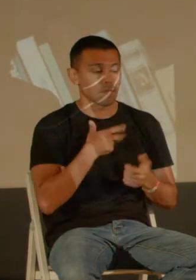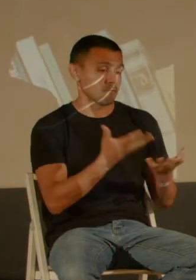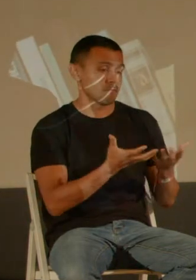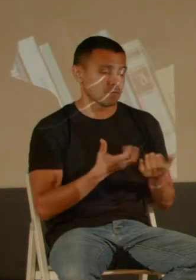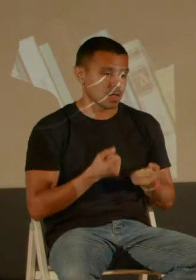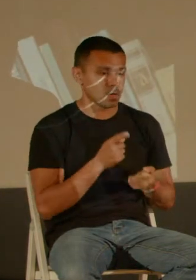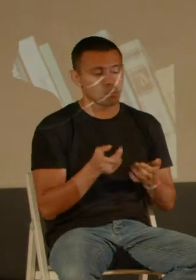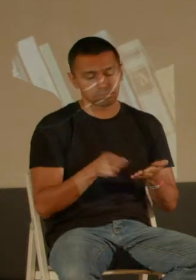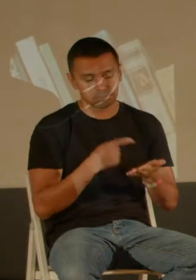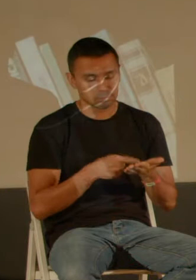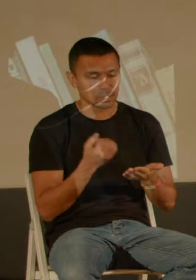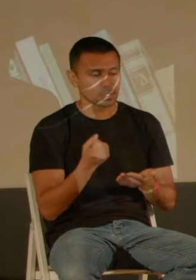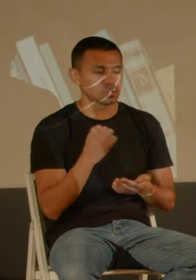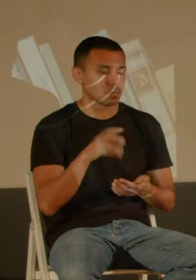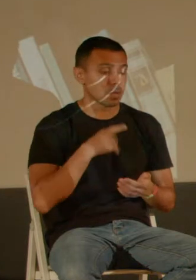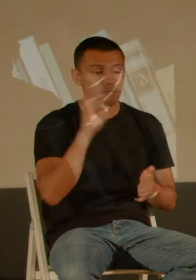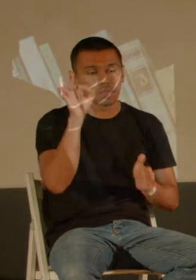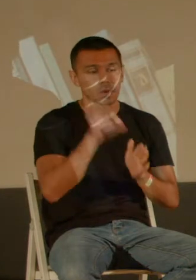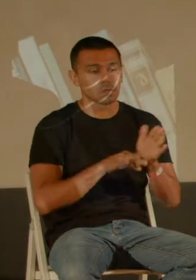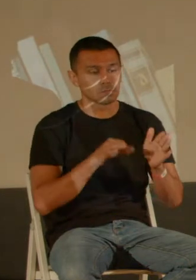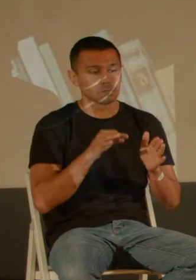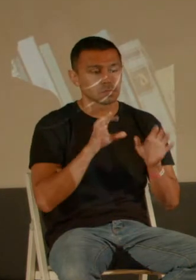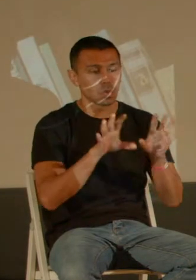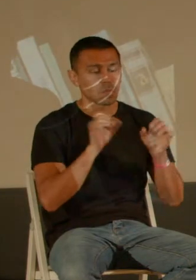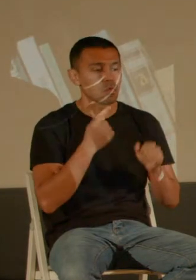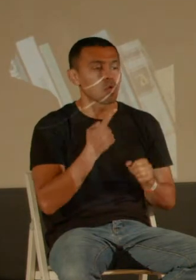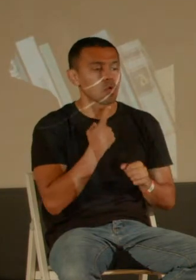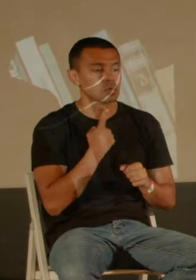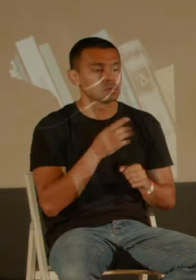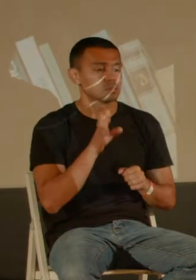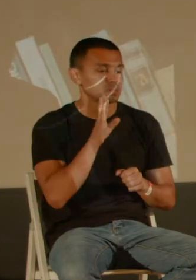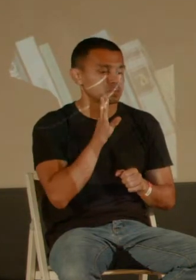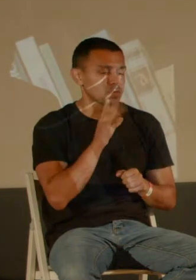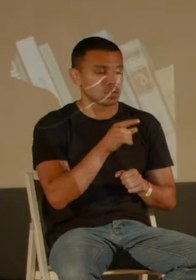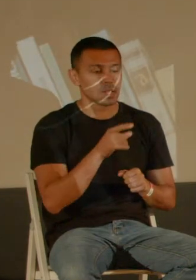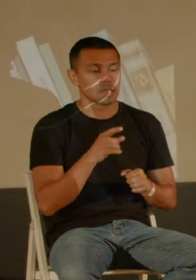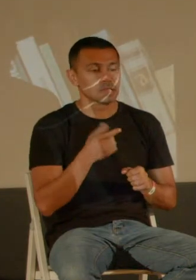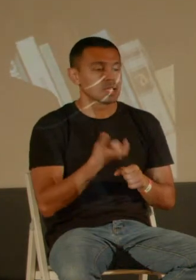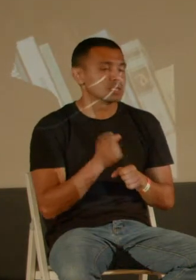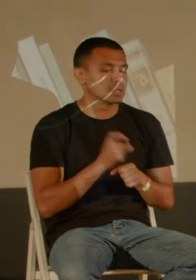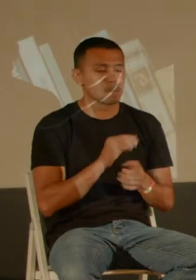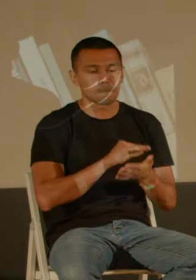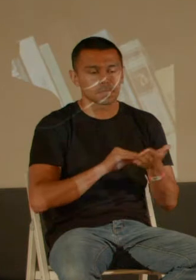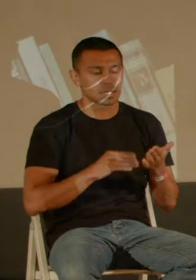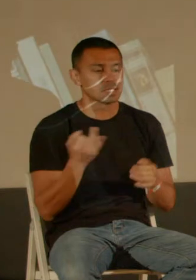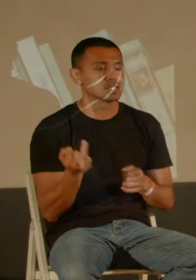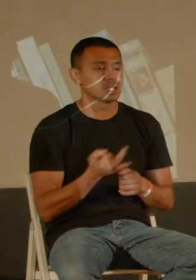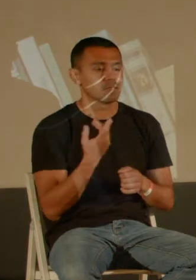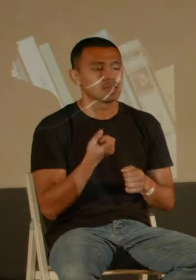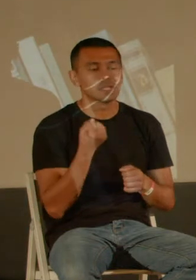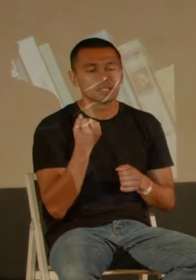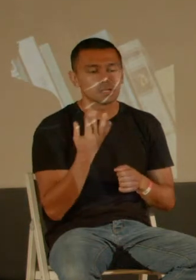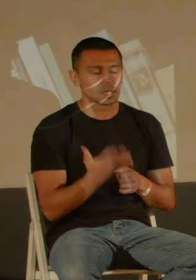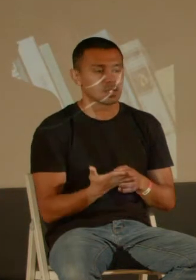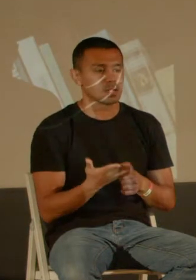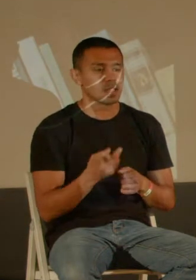взяла її, погортала кілька сторінок, і мене одразу захопив голос авторки. Тобто вона настільки писала цікаво,